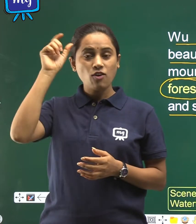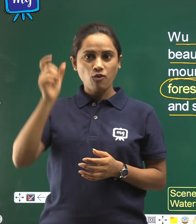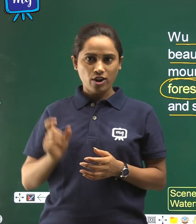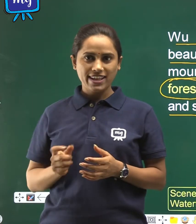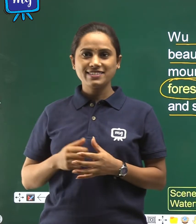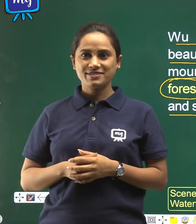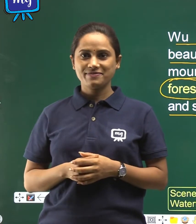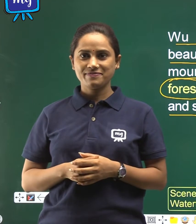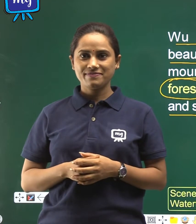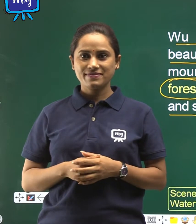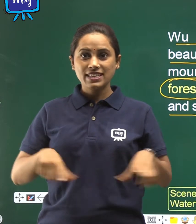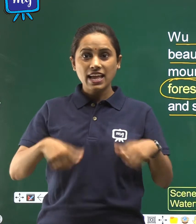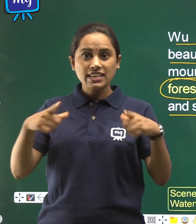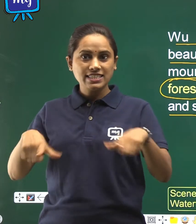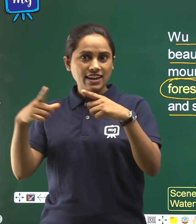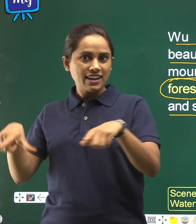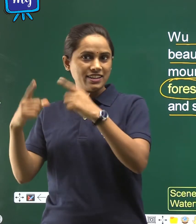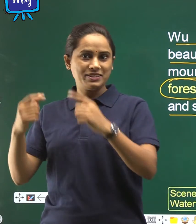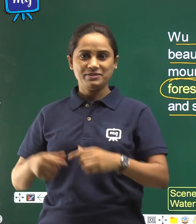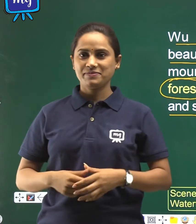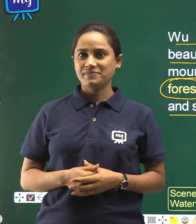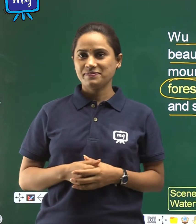Forest, जंगल.